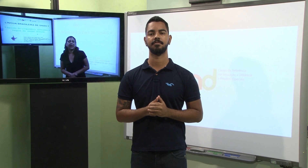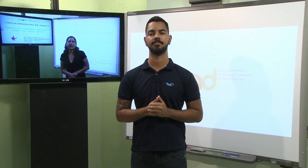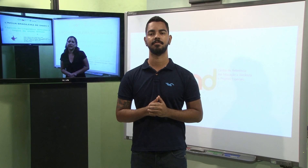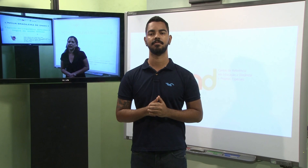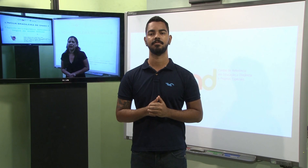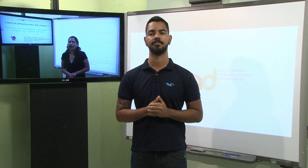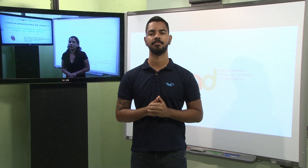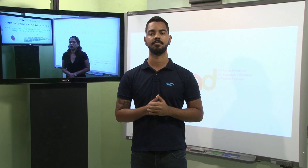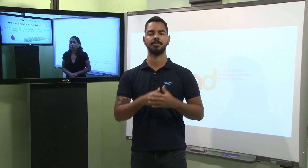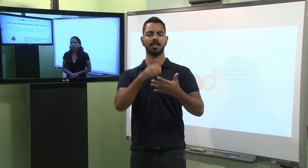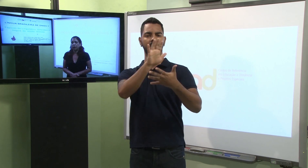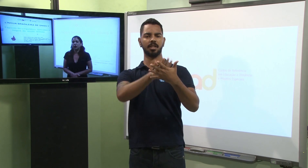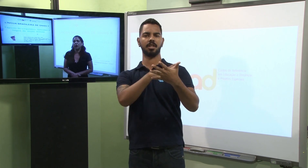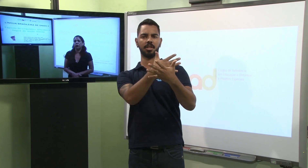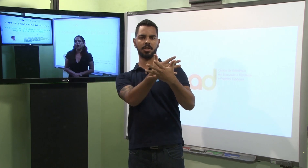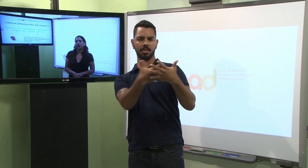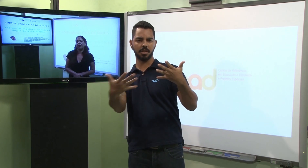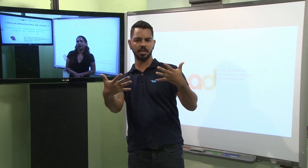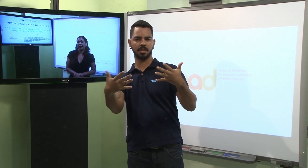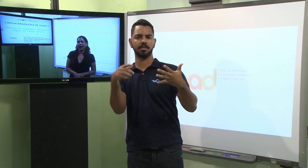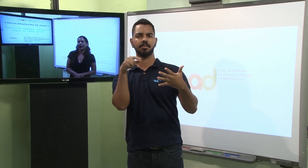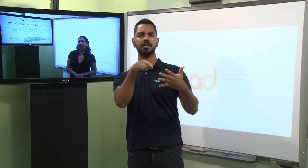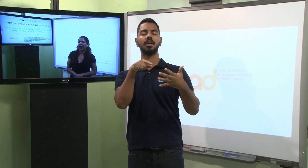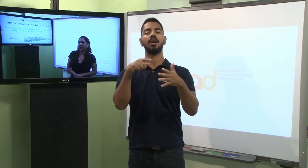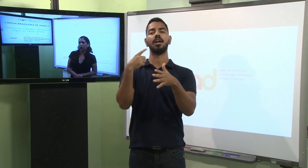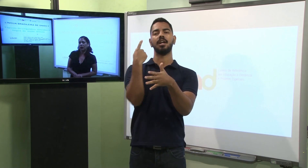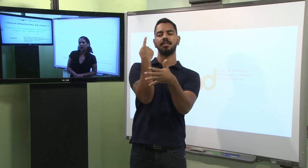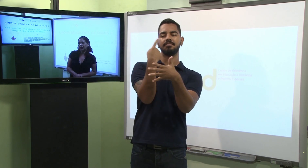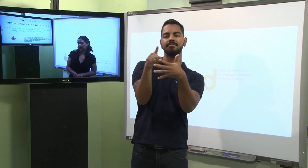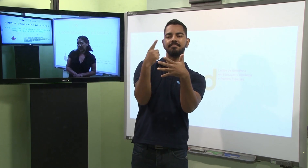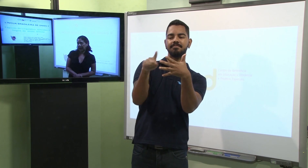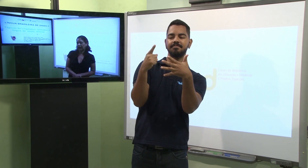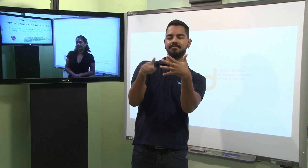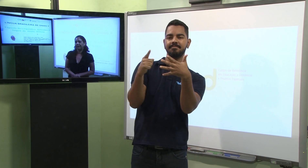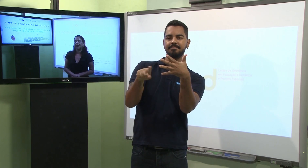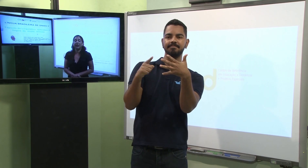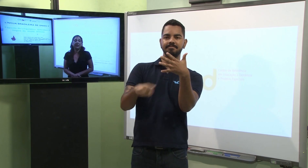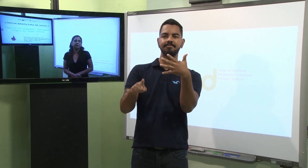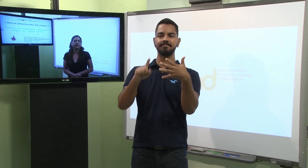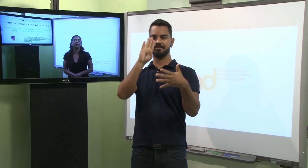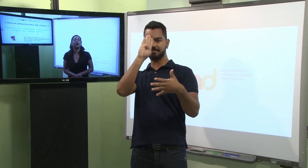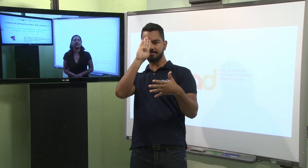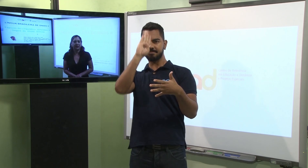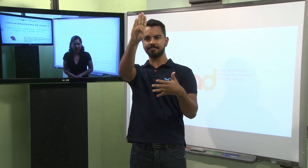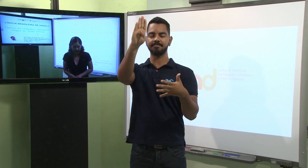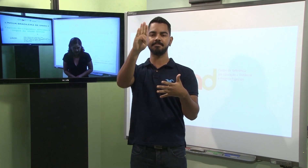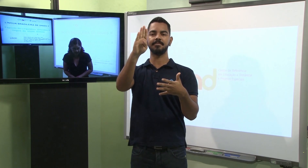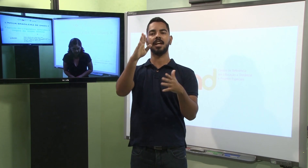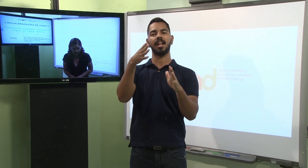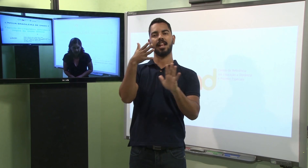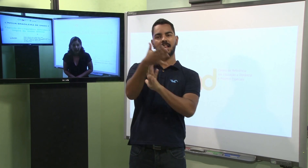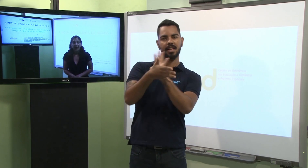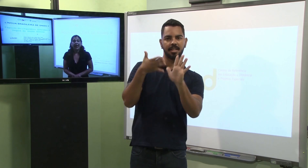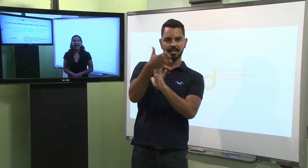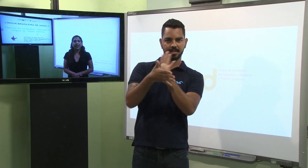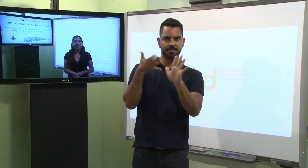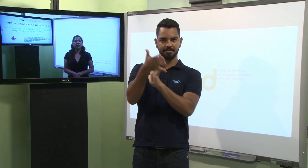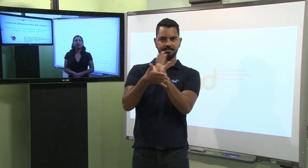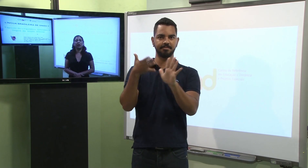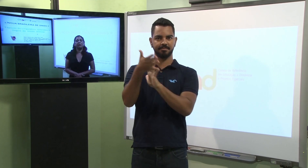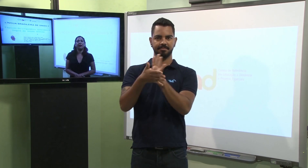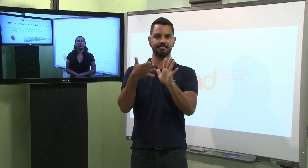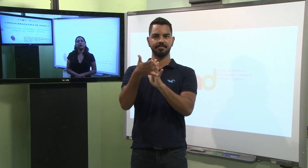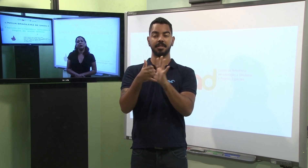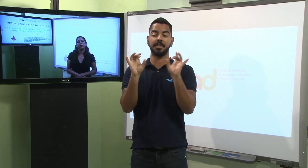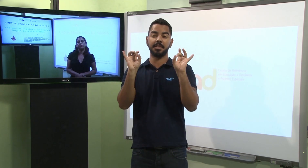Língua brasileira de sinais, tópico de linguística aplicada à língua de sinais, em especial à sintaxe.